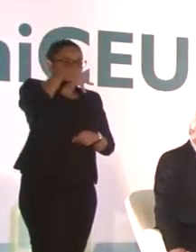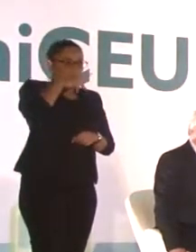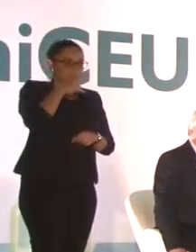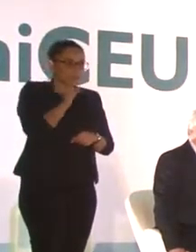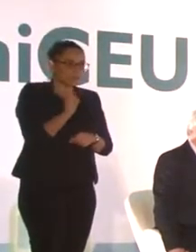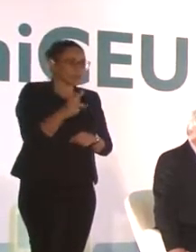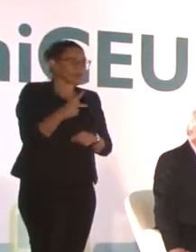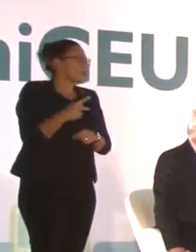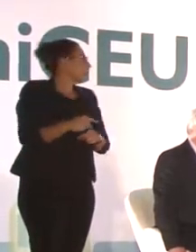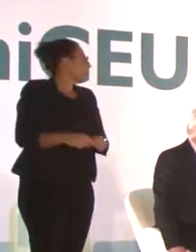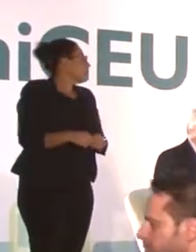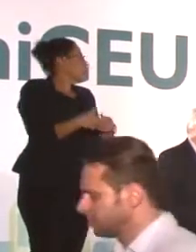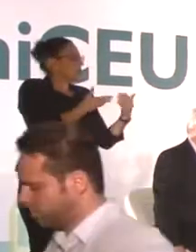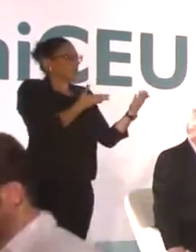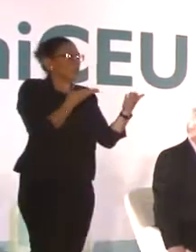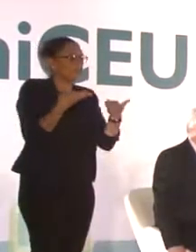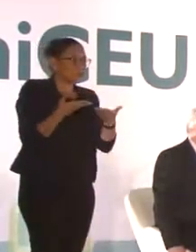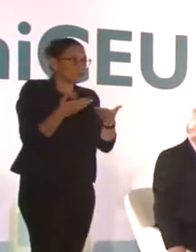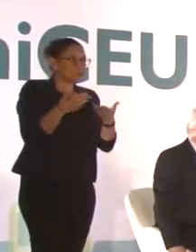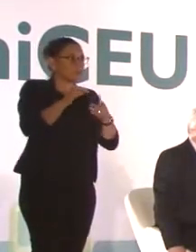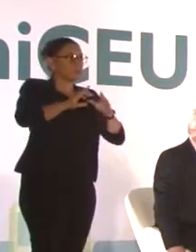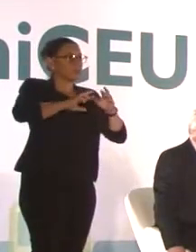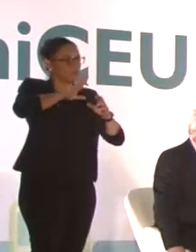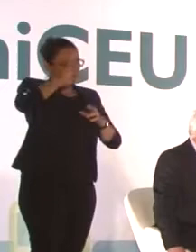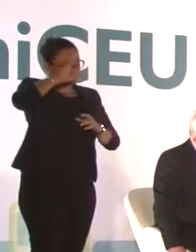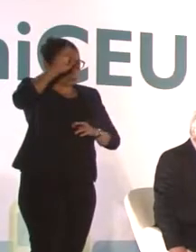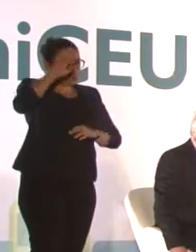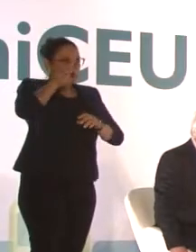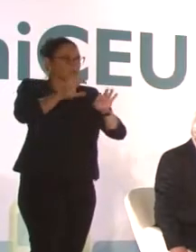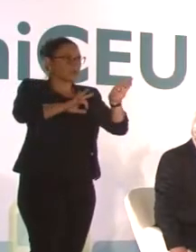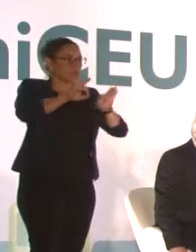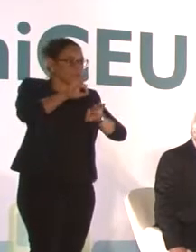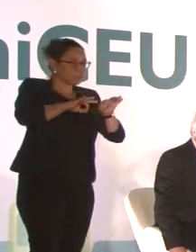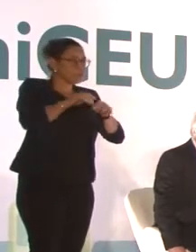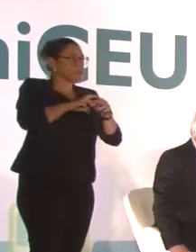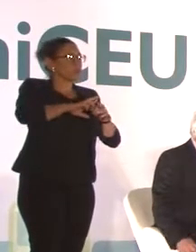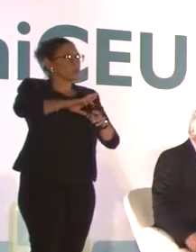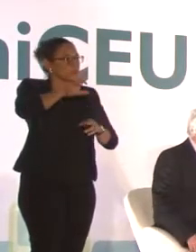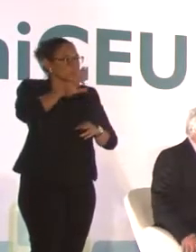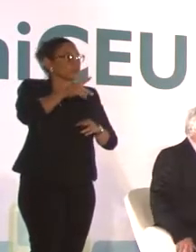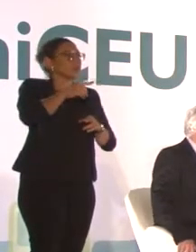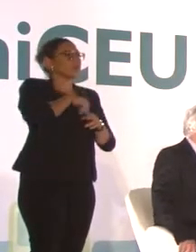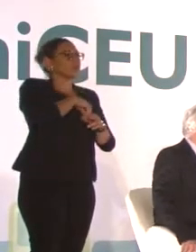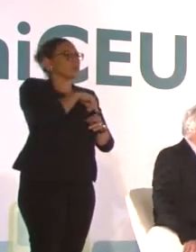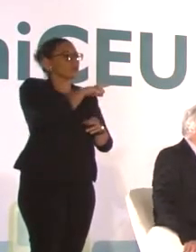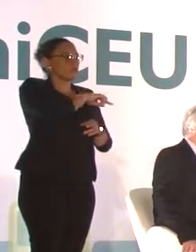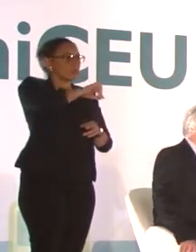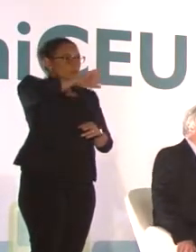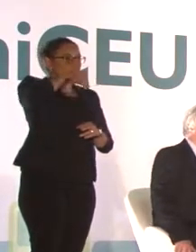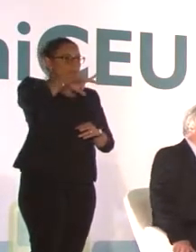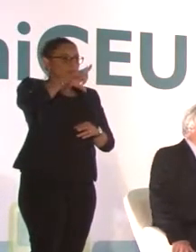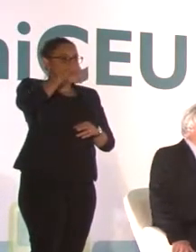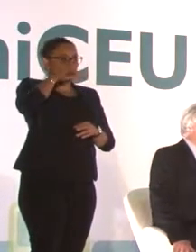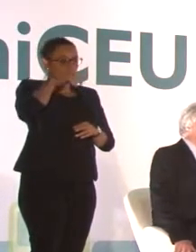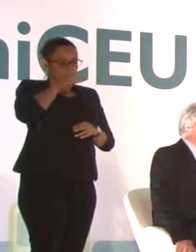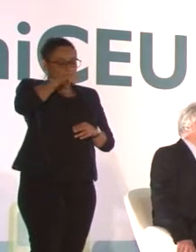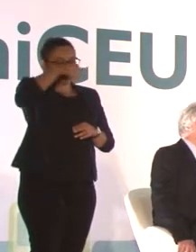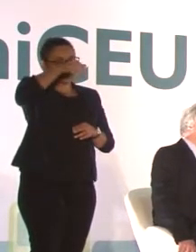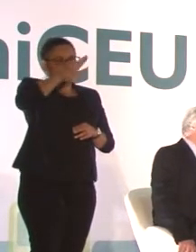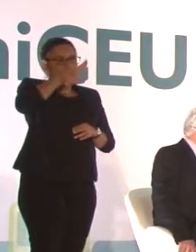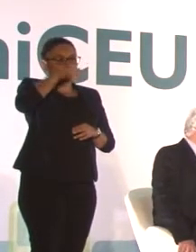Com a palavra, o senhor coordenador do Núcleo de Educação à Distância da Universidade Estadual Paulista, Júlio de Mesquita Filho,